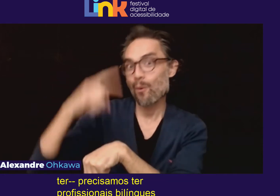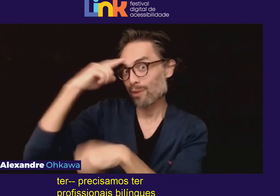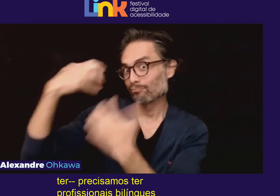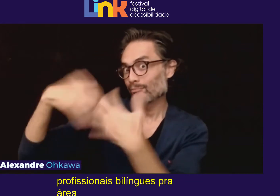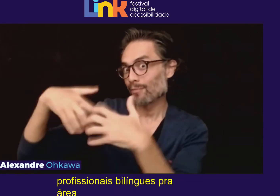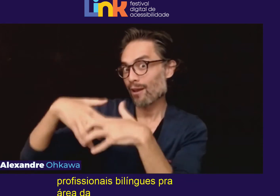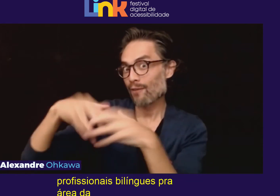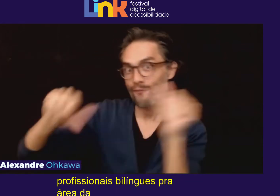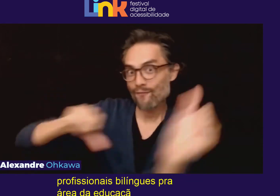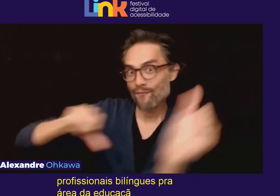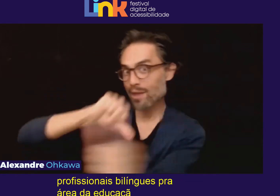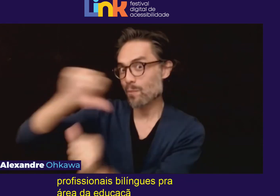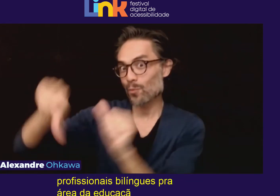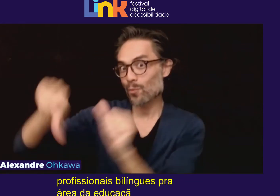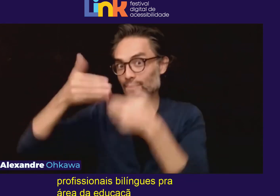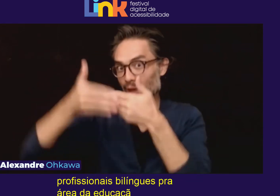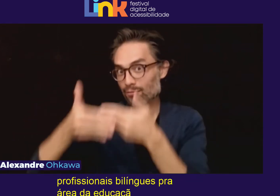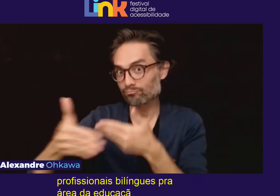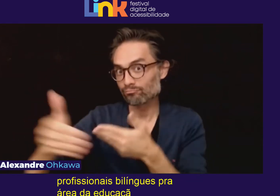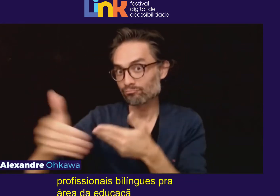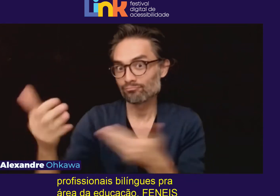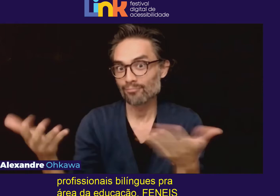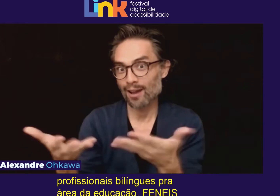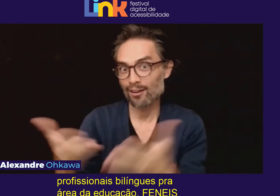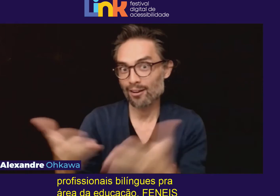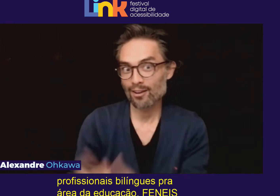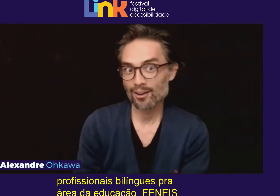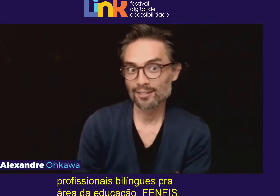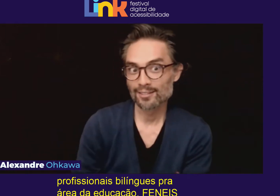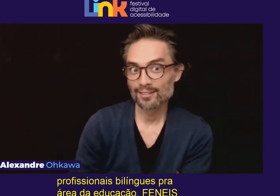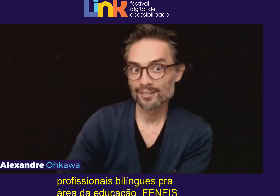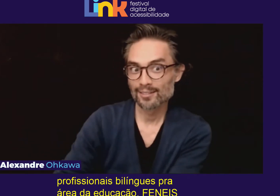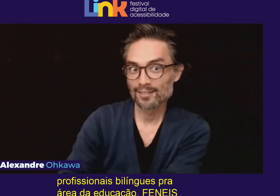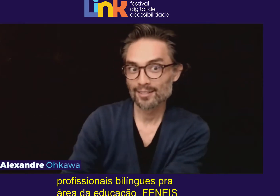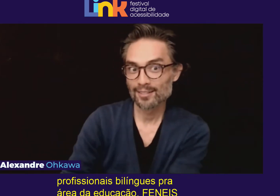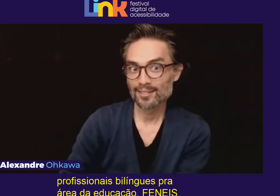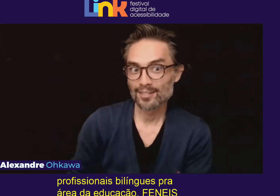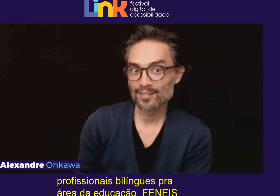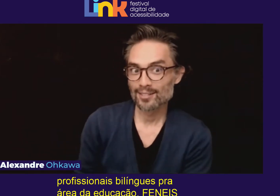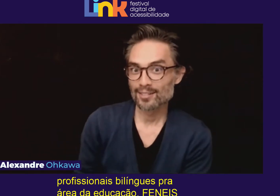agora, né, ela teve um pensamento, né, bem legal, o quê?